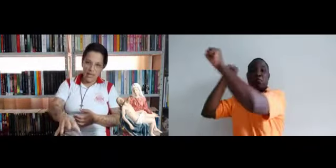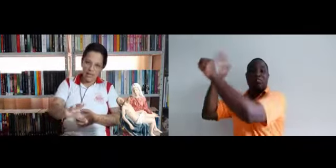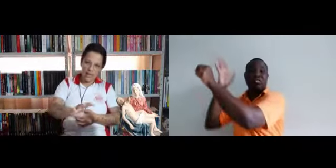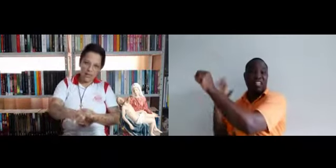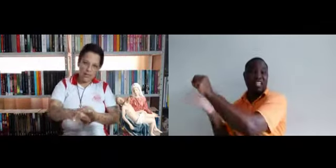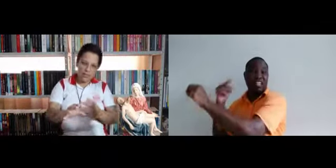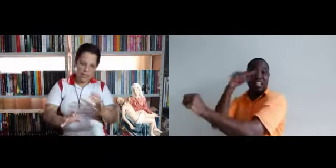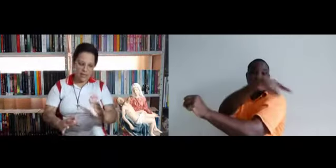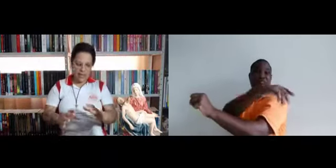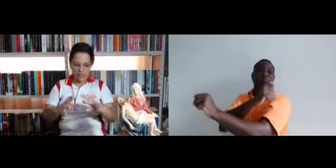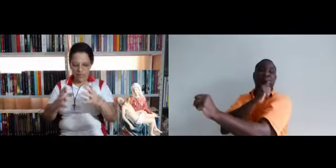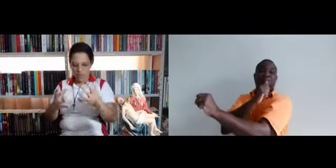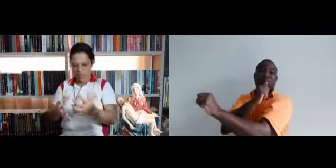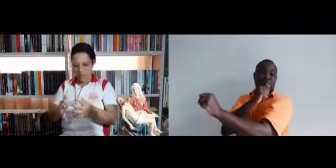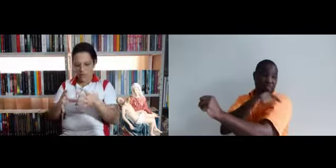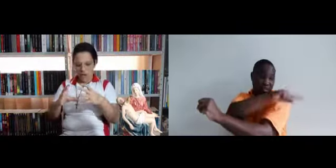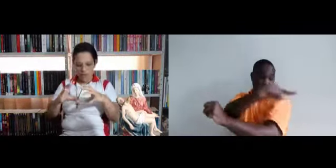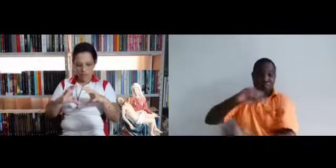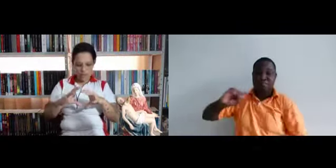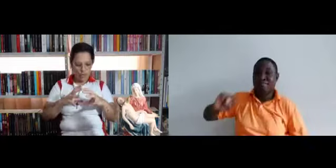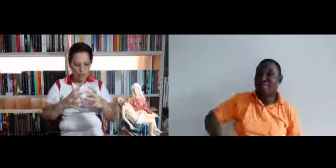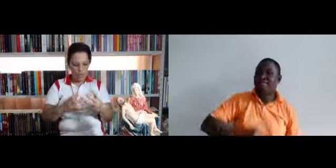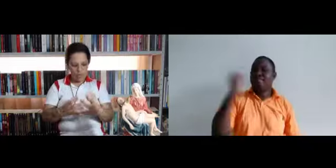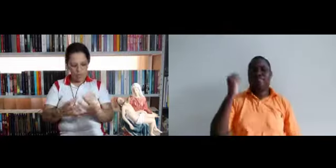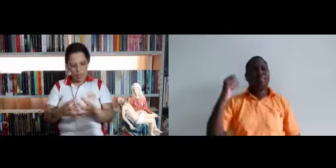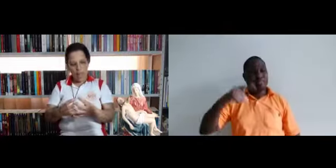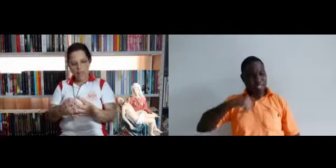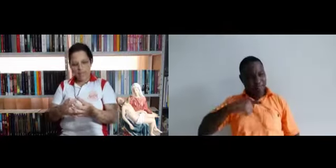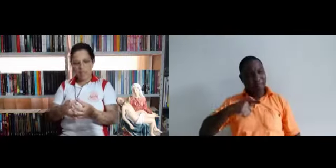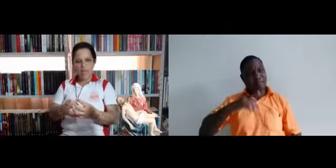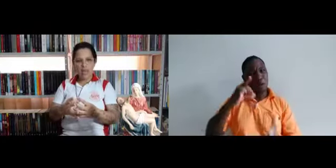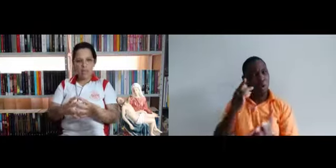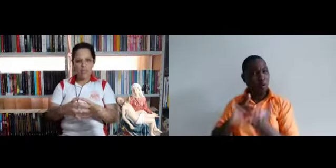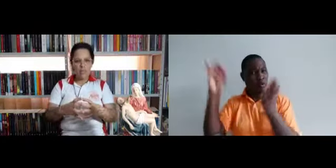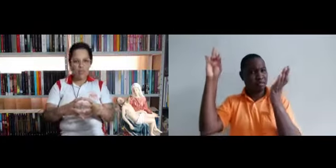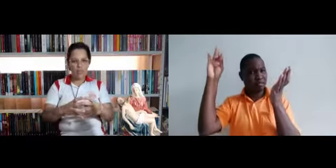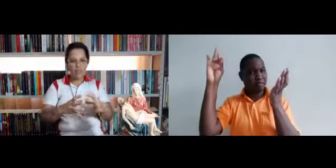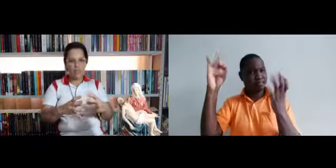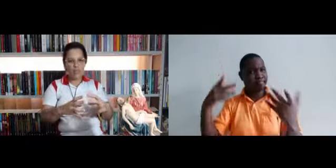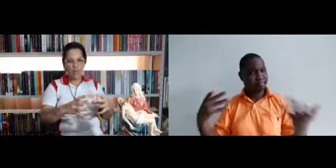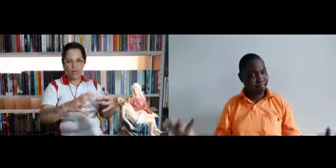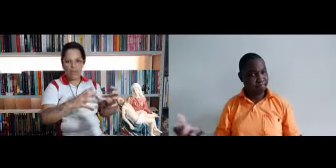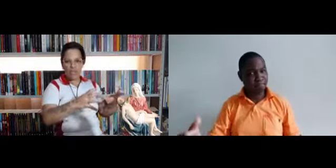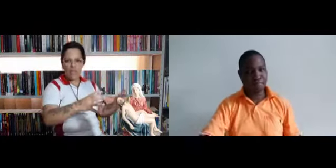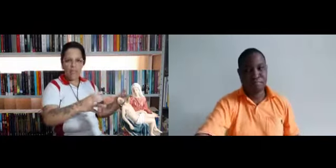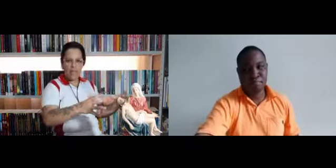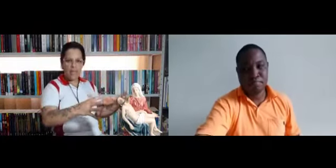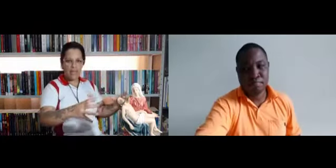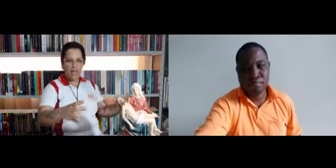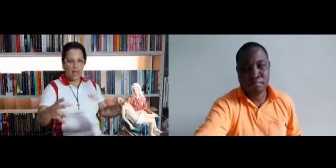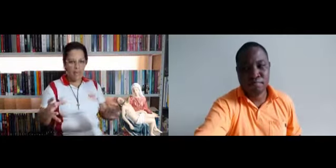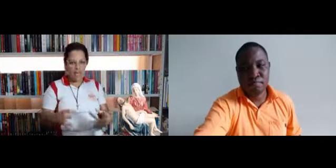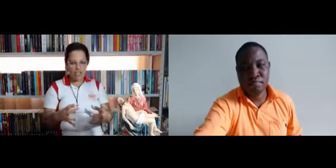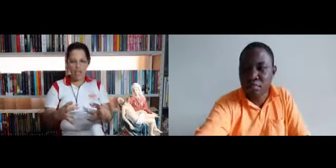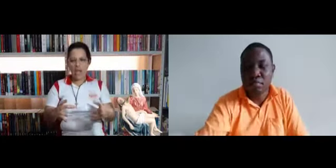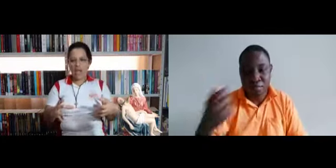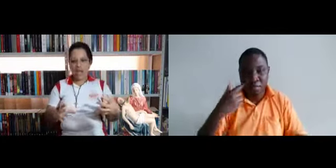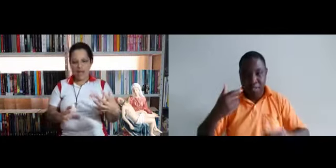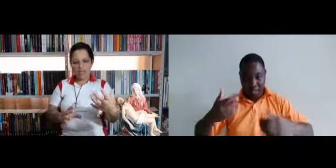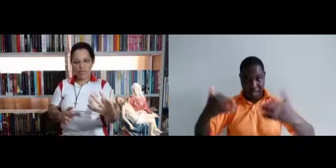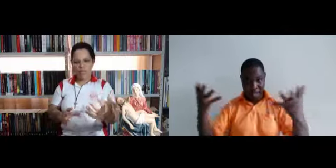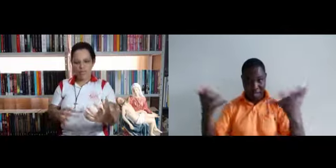Tríplice Aliança e a Tríplice Entente. O que é isso? São 2 blocos de países que buscam se proteger